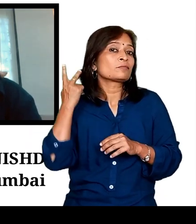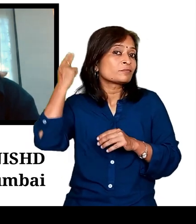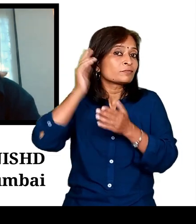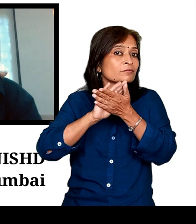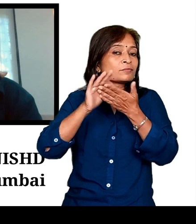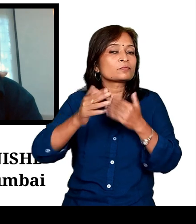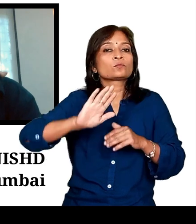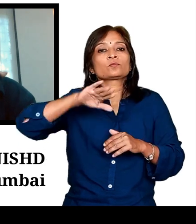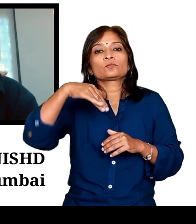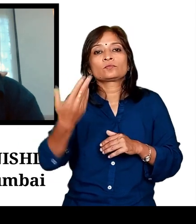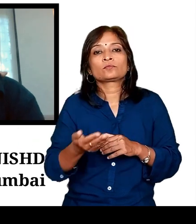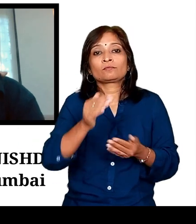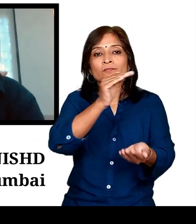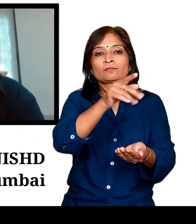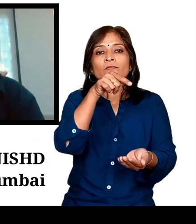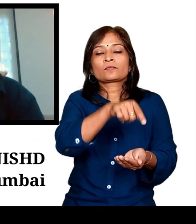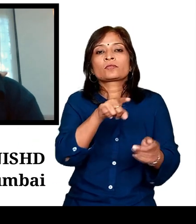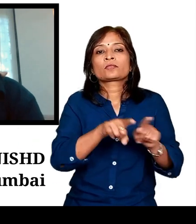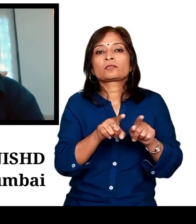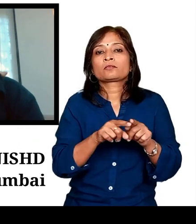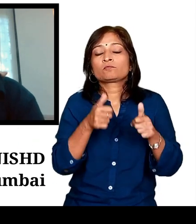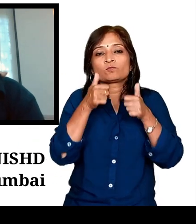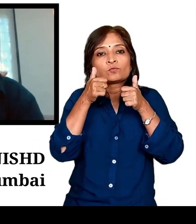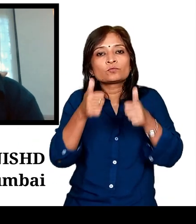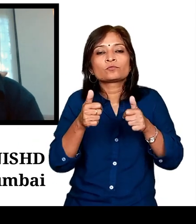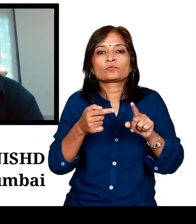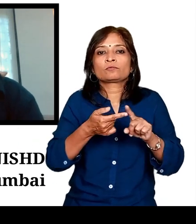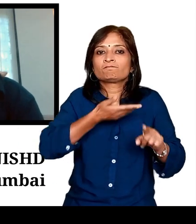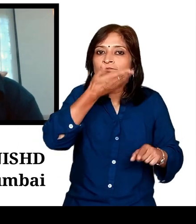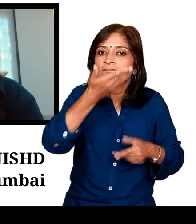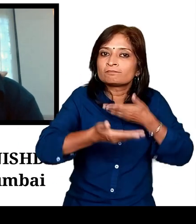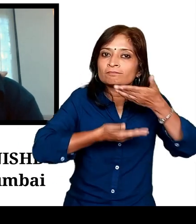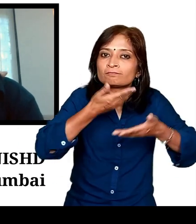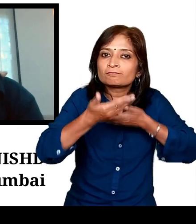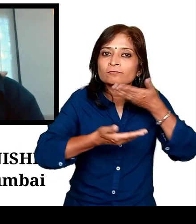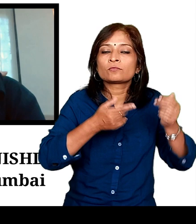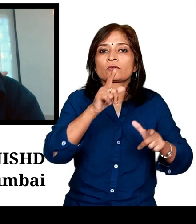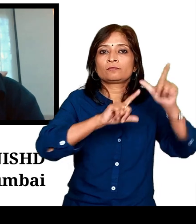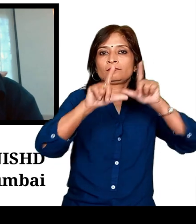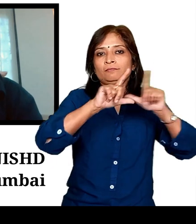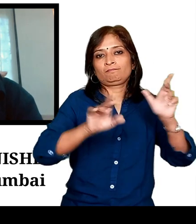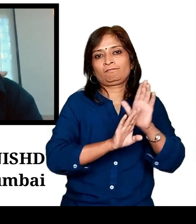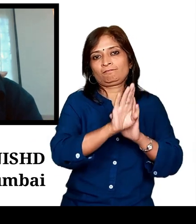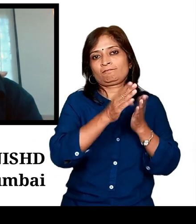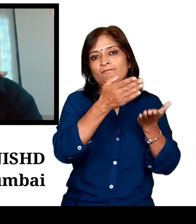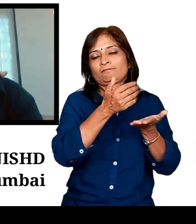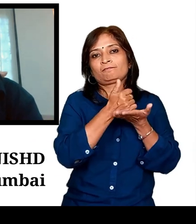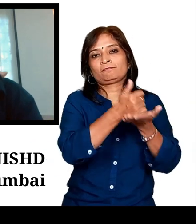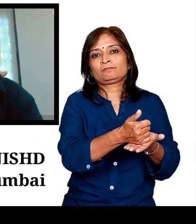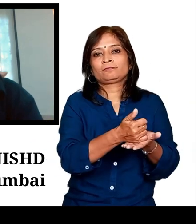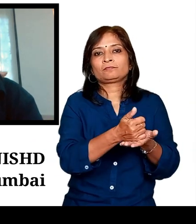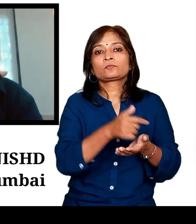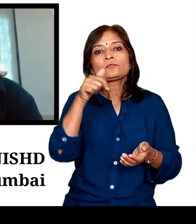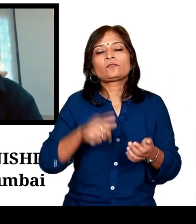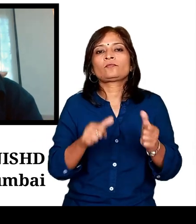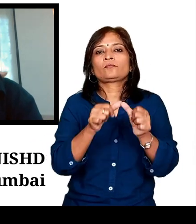बाद एक अच्छे से आप थेरेपी दे सकते हैं बच्चों की लैंग्वेज डेवलप करने के लिए. तो इस तरह